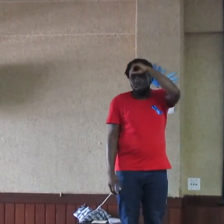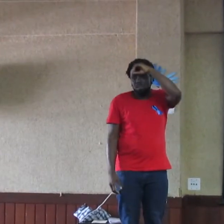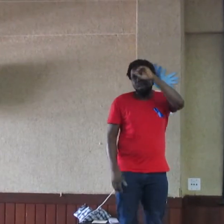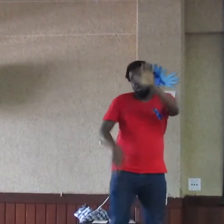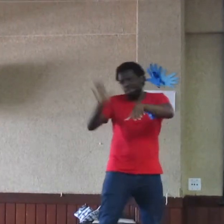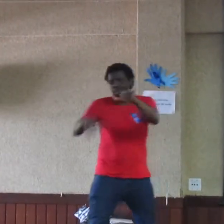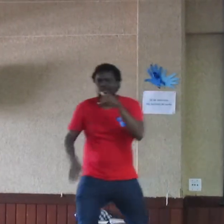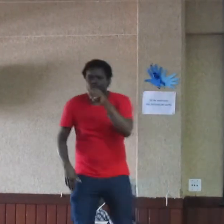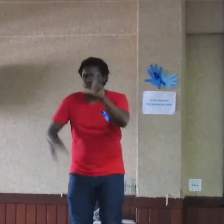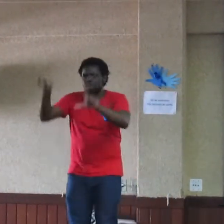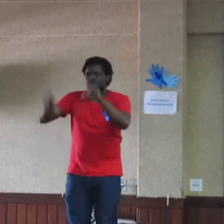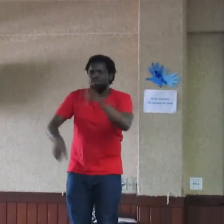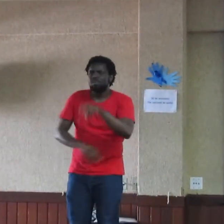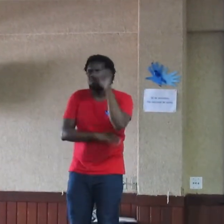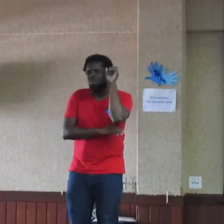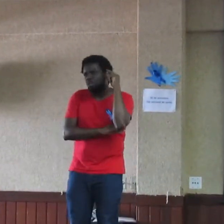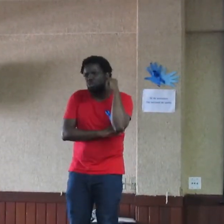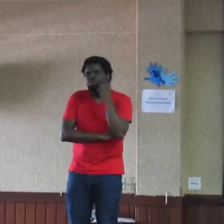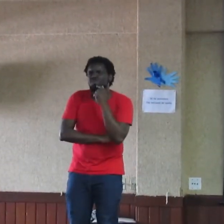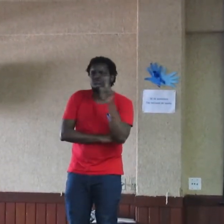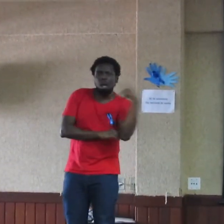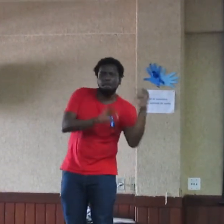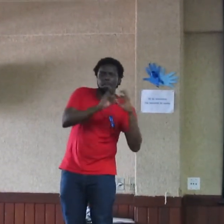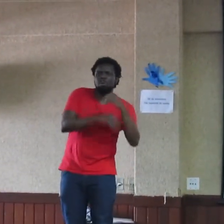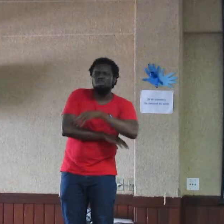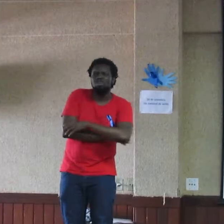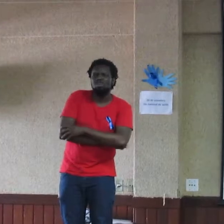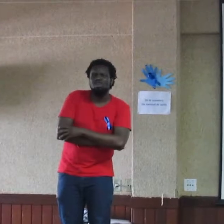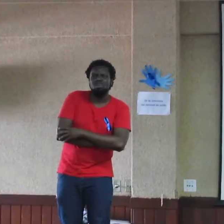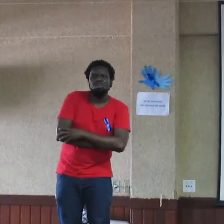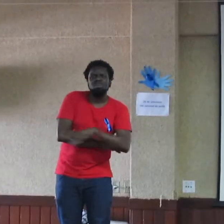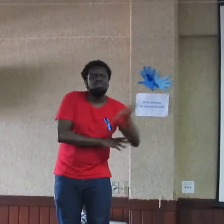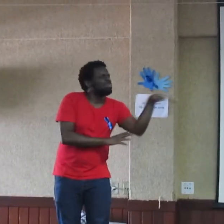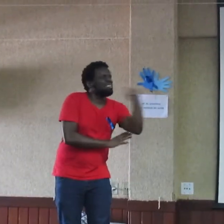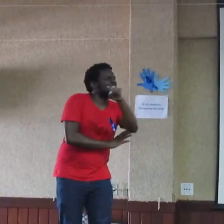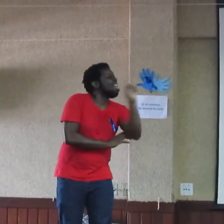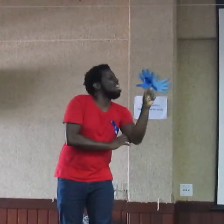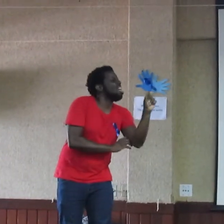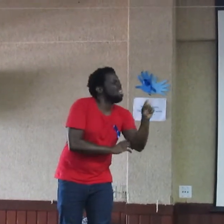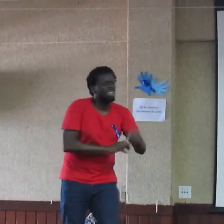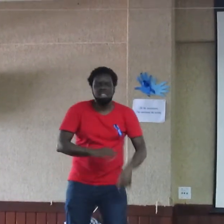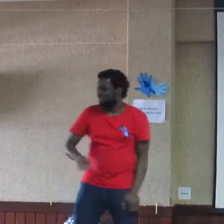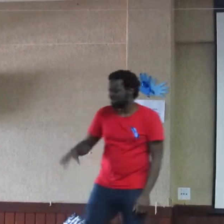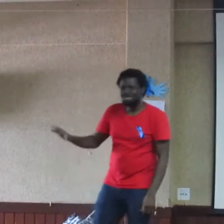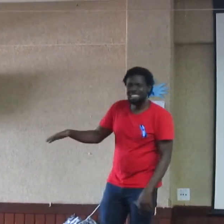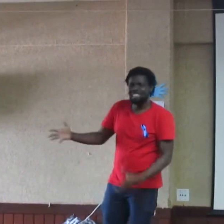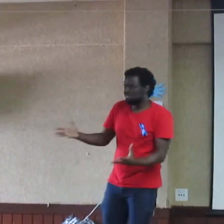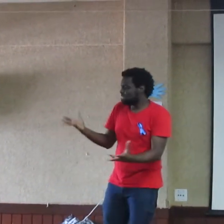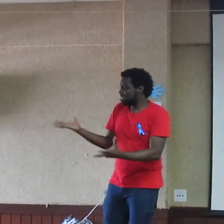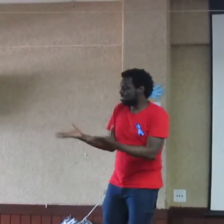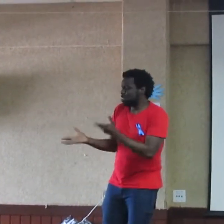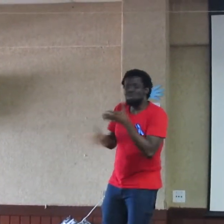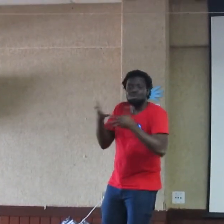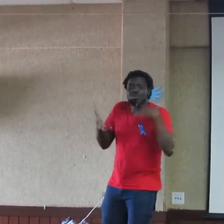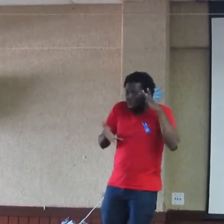de sinais não está na sociedade. E ainda falta muito isso. Os ouvintes conseguem perceber notícias na televisão, quem